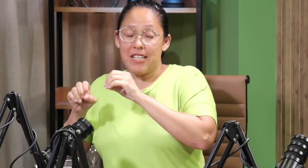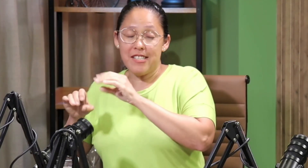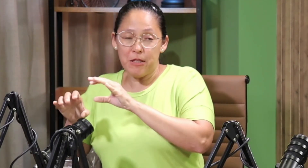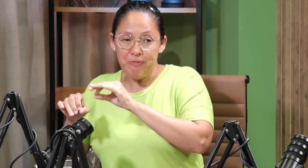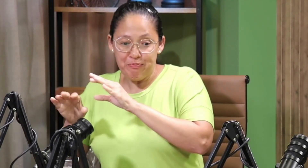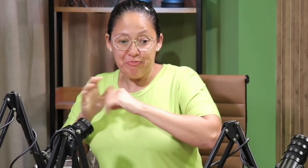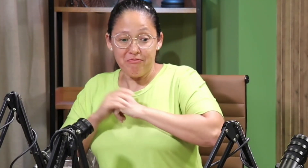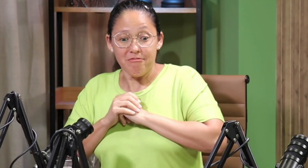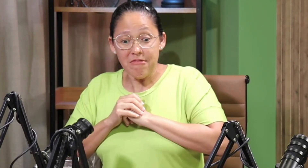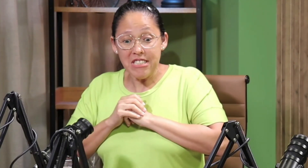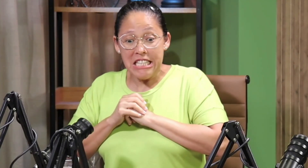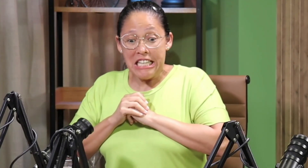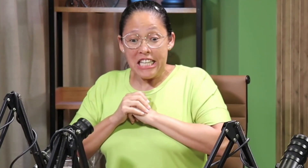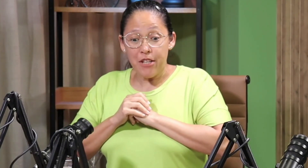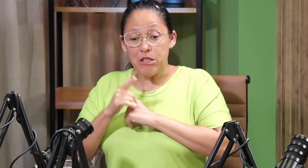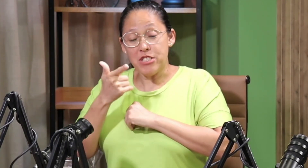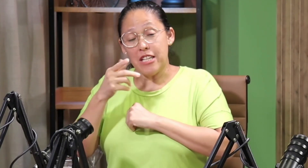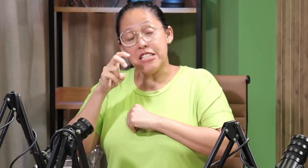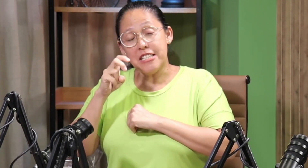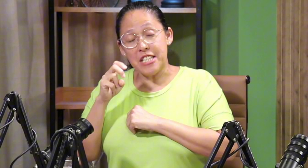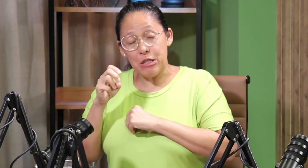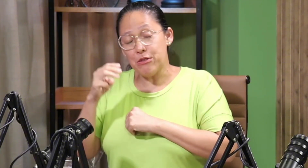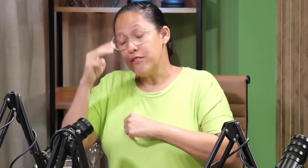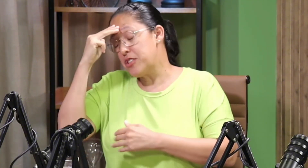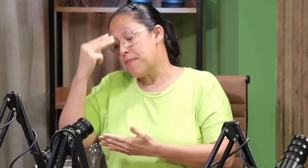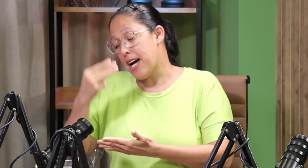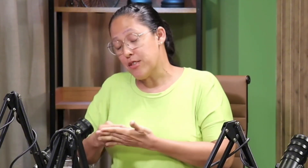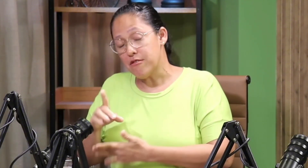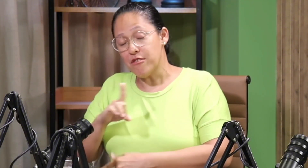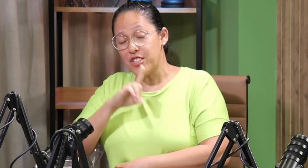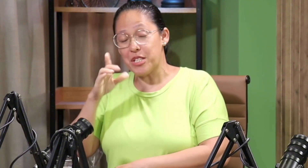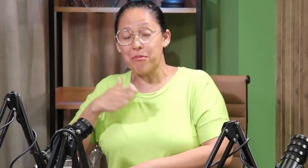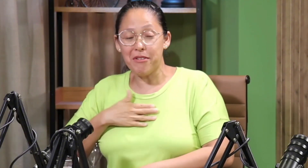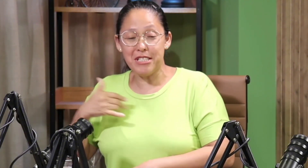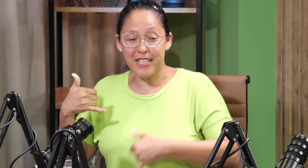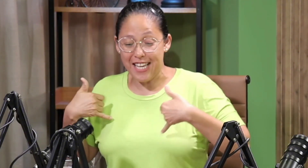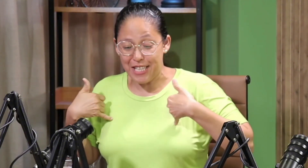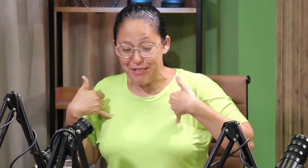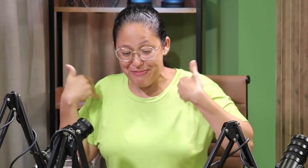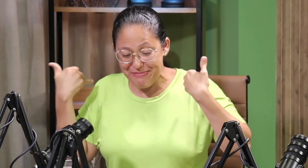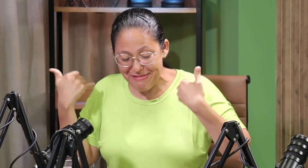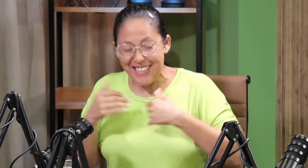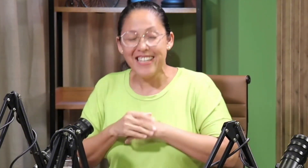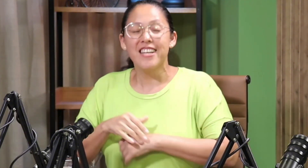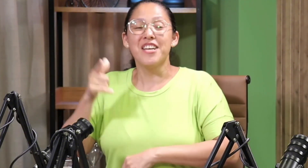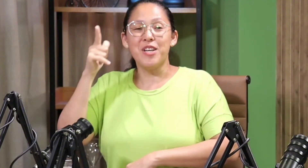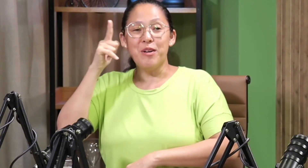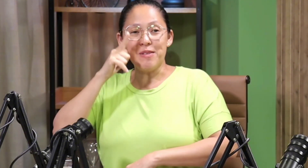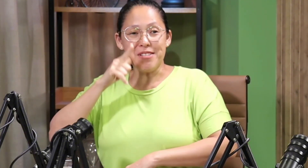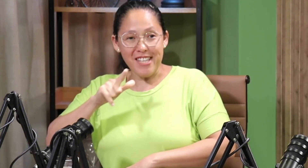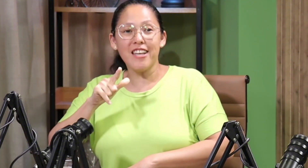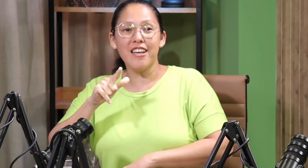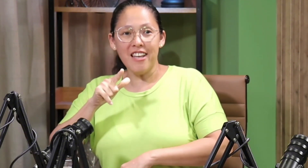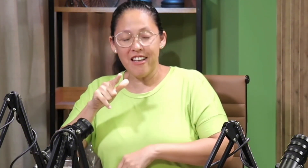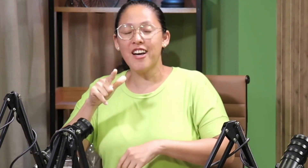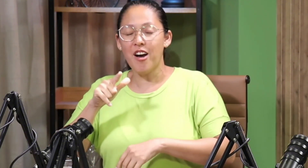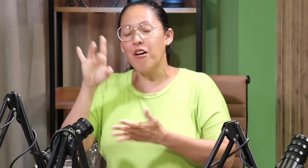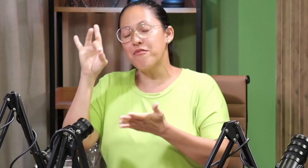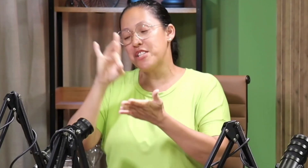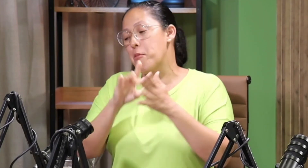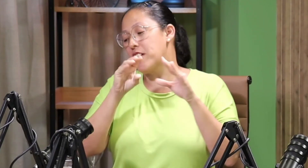Secretaria da Educação, e foi no dia 25 de março, no dia do meu aniversário, e eu